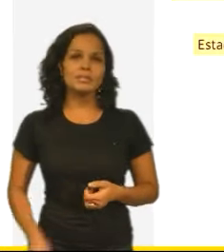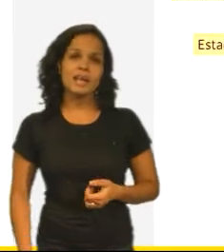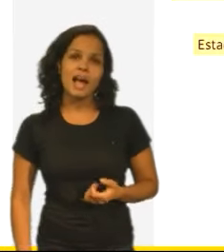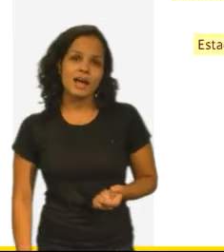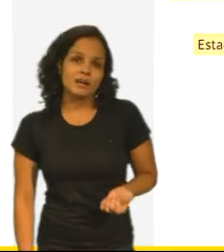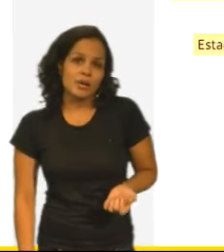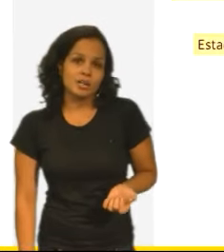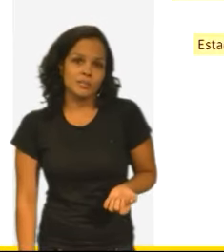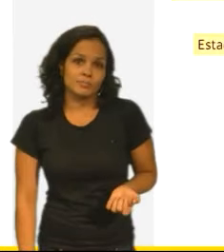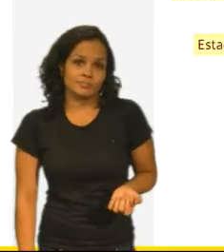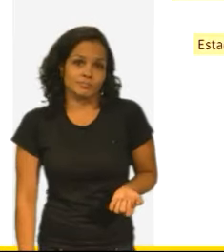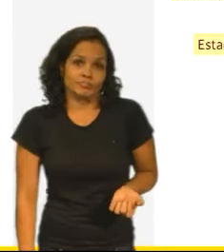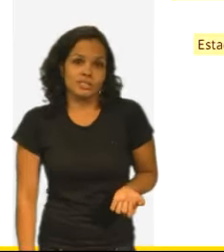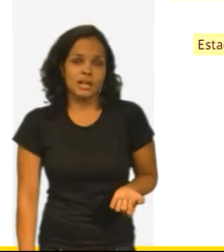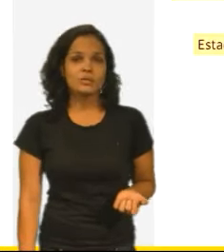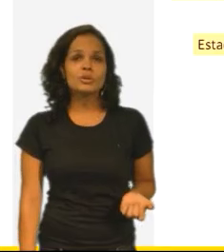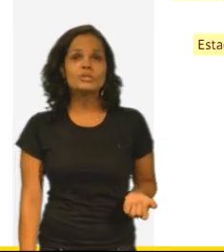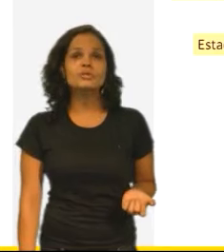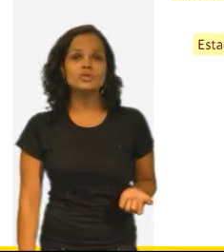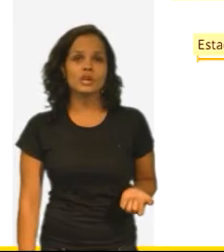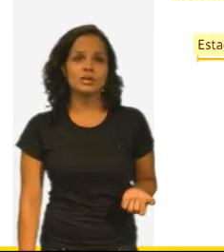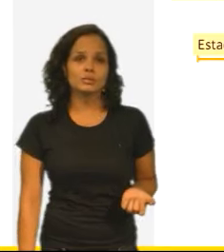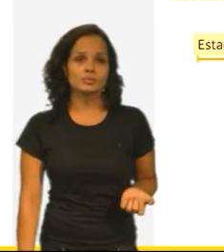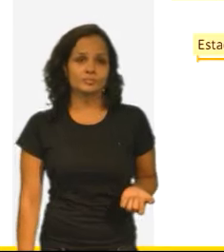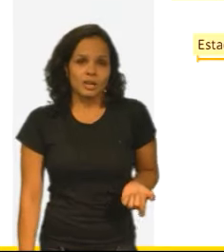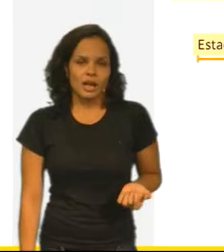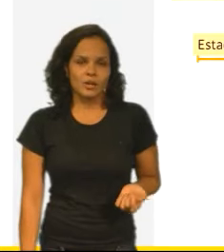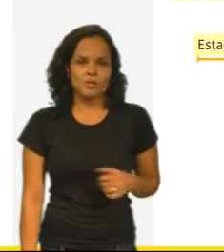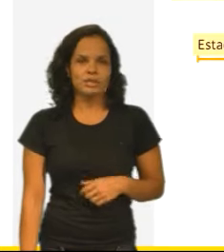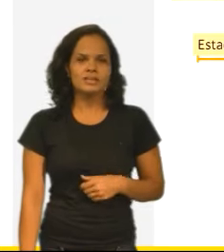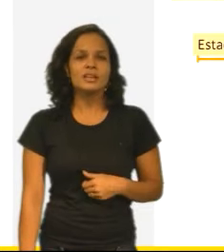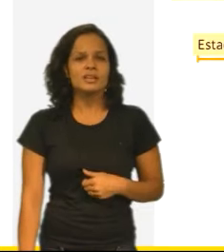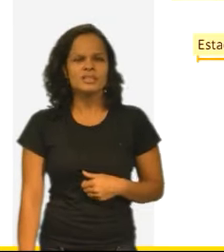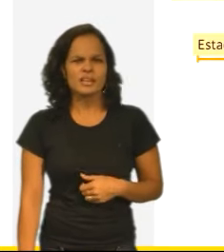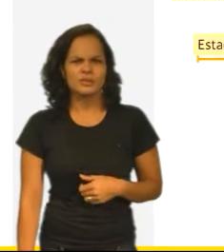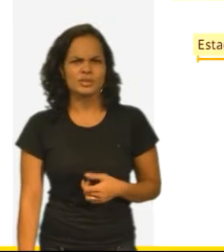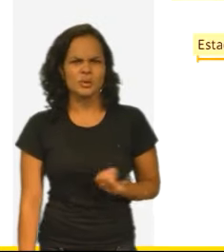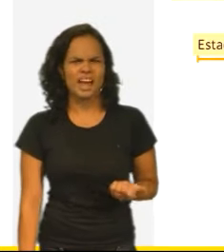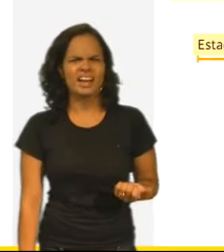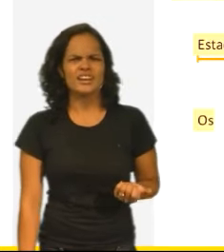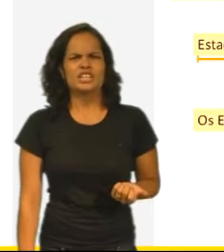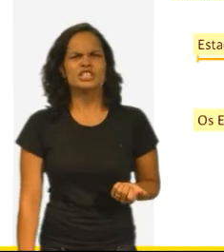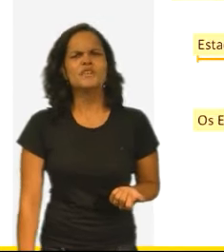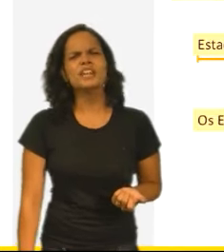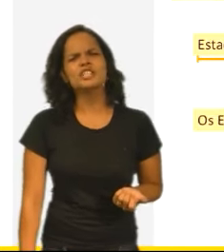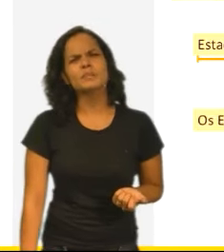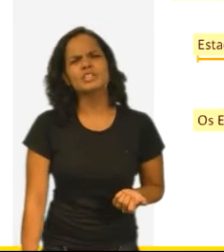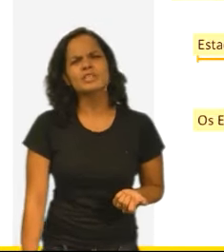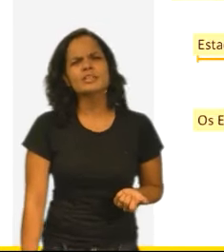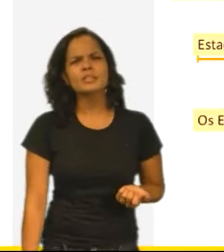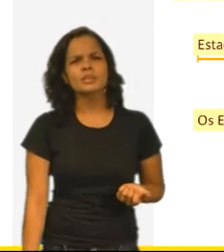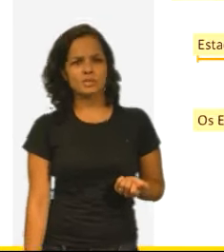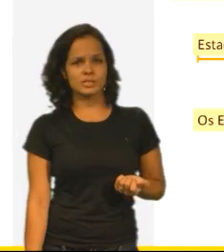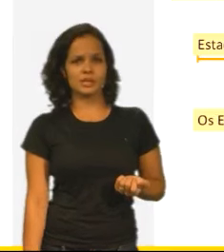nessa área. Olha que Estados Unidos é um sujeito. A concordância está no singular. Diferentemente dessa aqui, os Estados